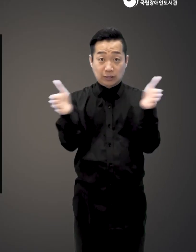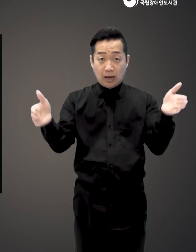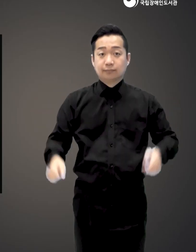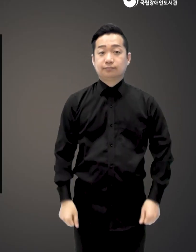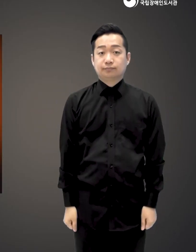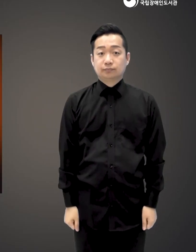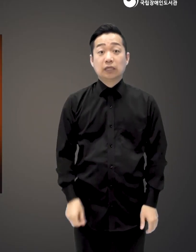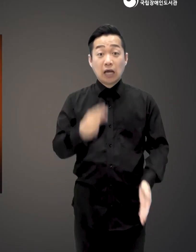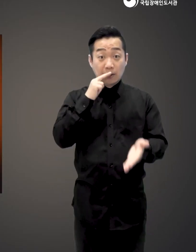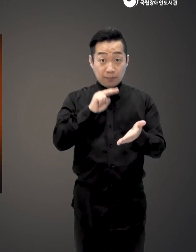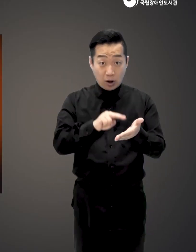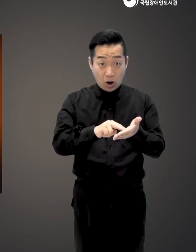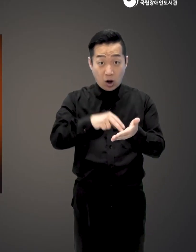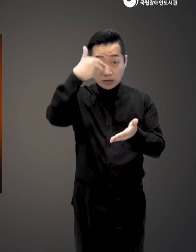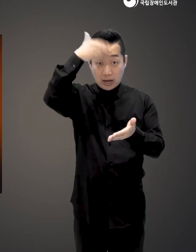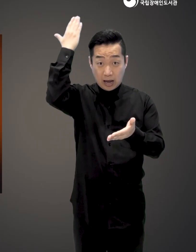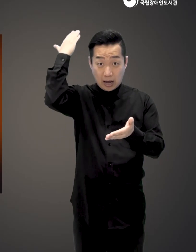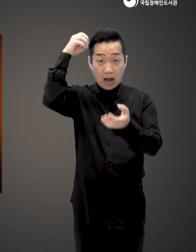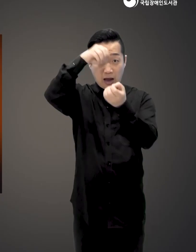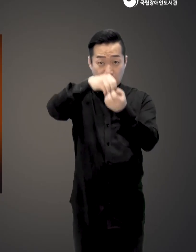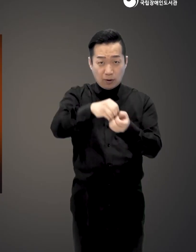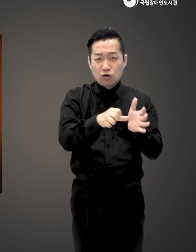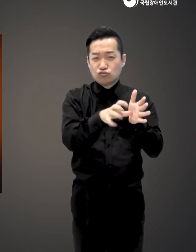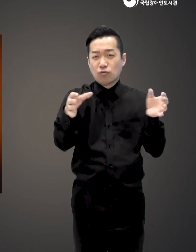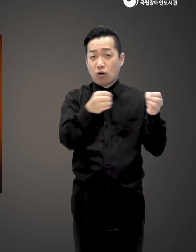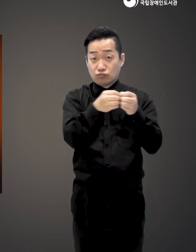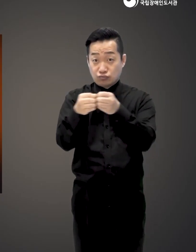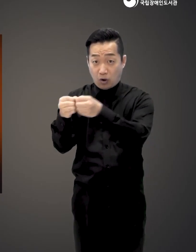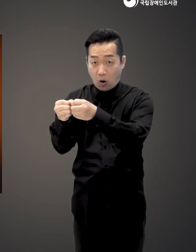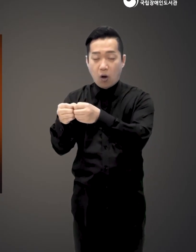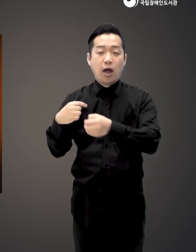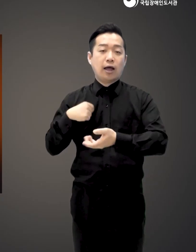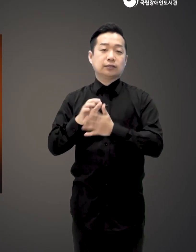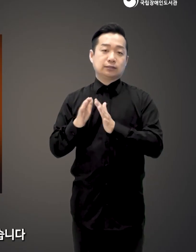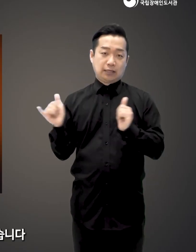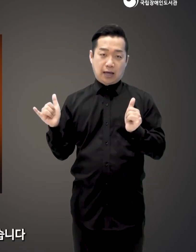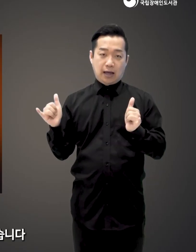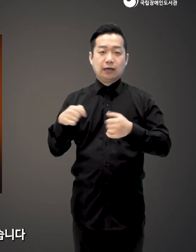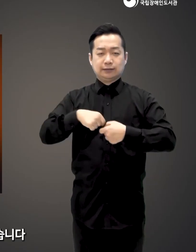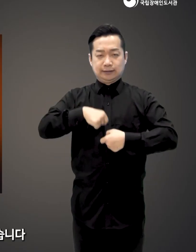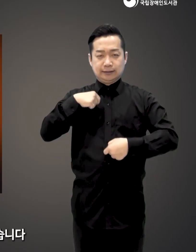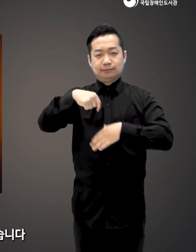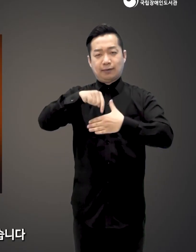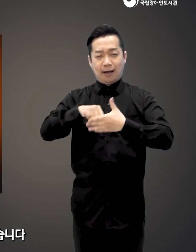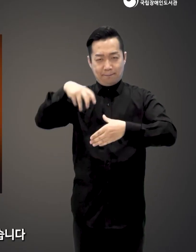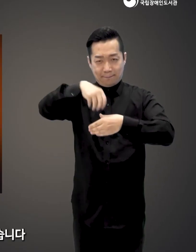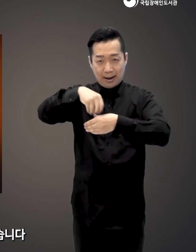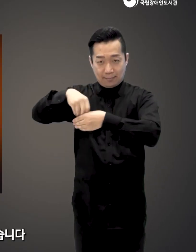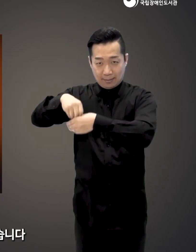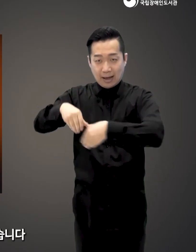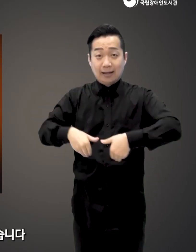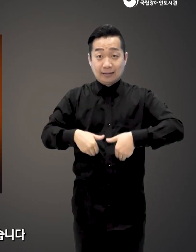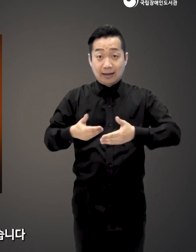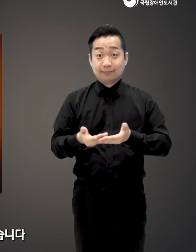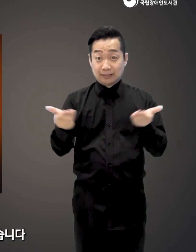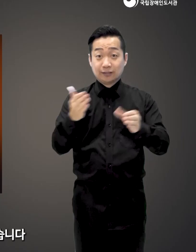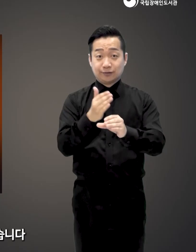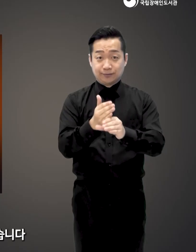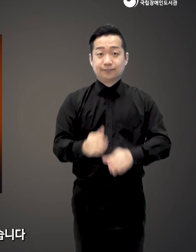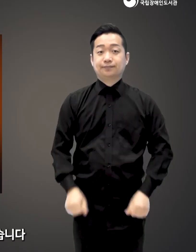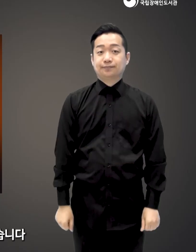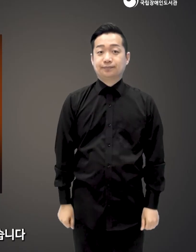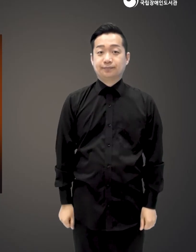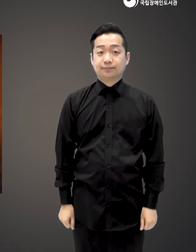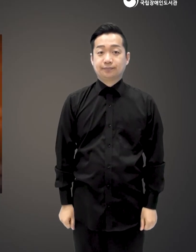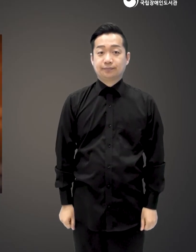시작했습니다. 편지에는 고전 속 다양한 명문장들과 함께 저자가 꾹꾹 눌러담은 진심이 따뜻한 온기가 되어